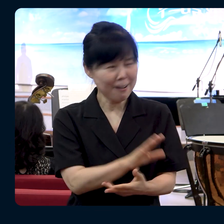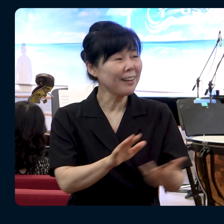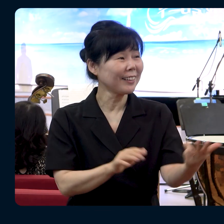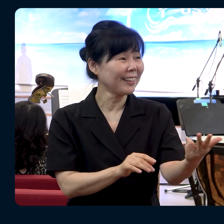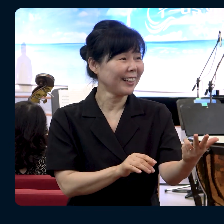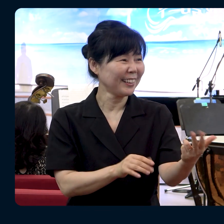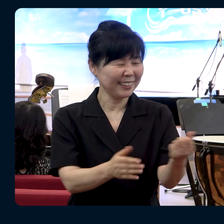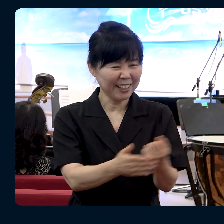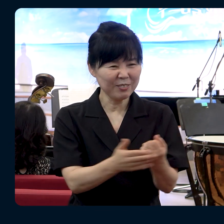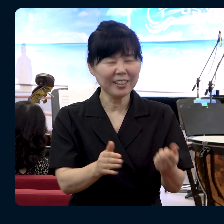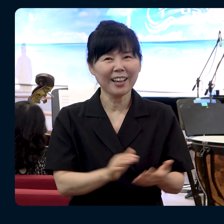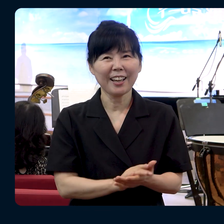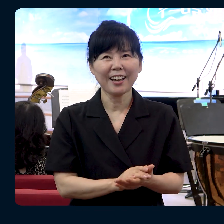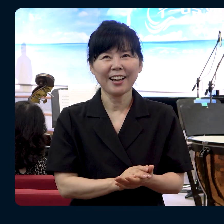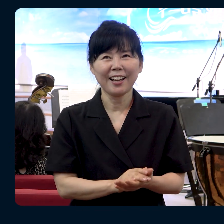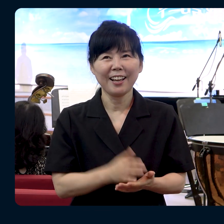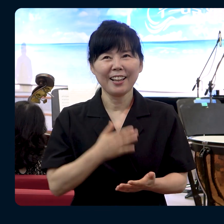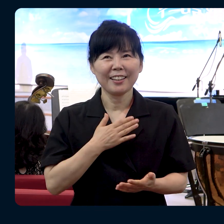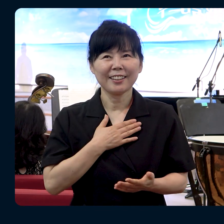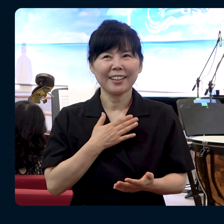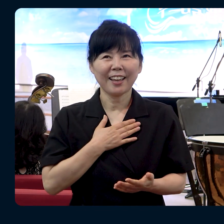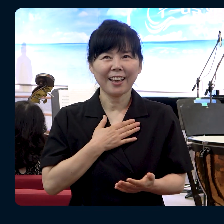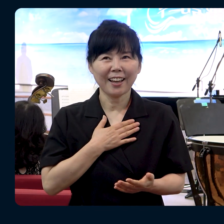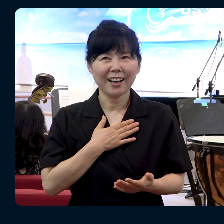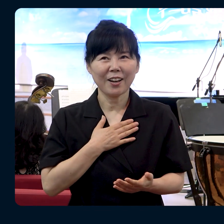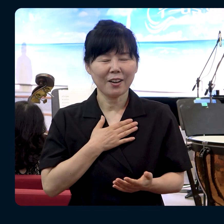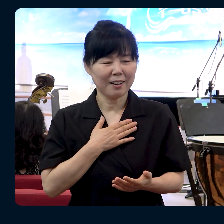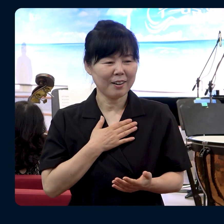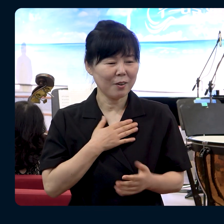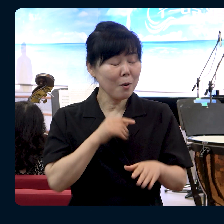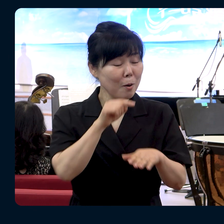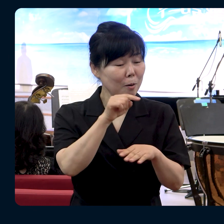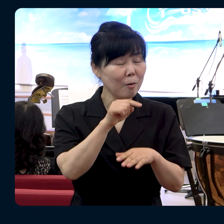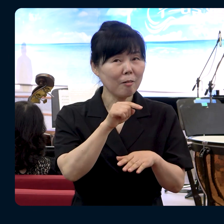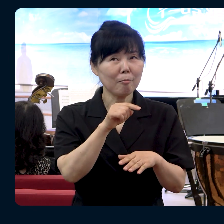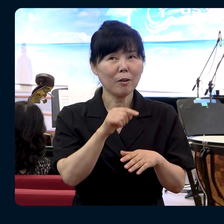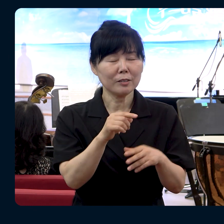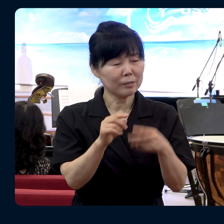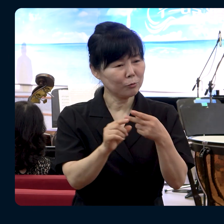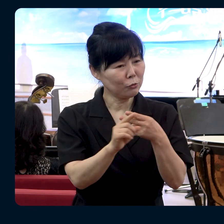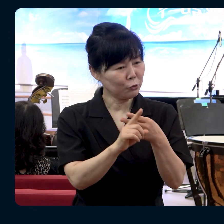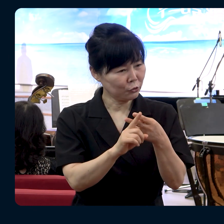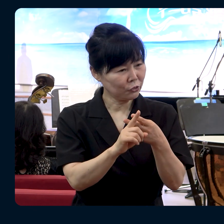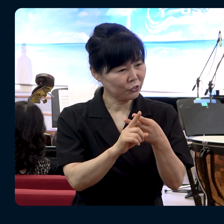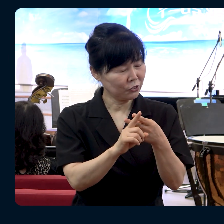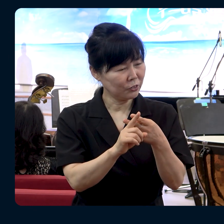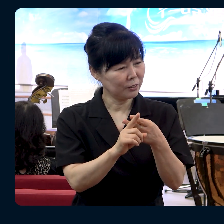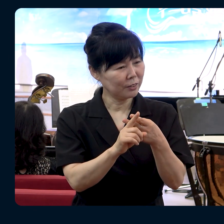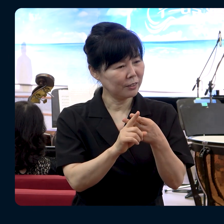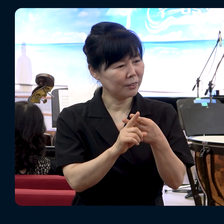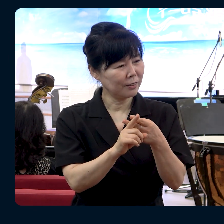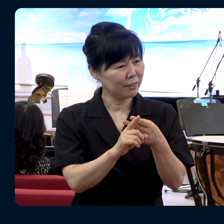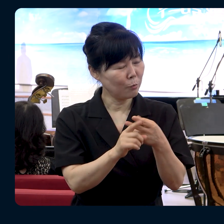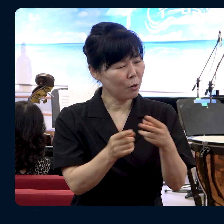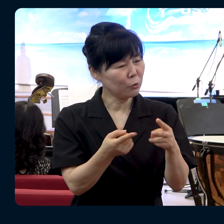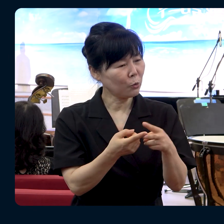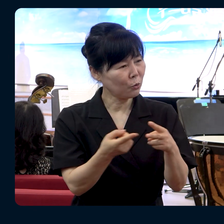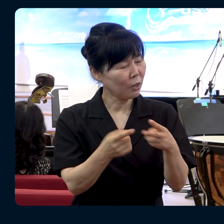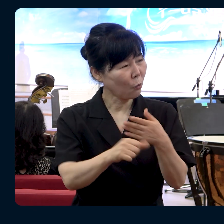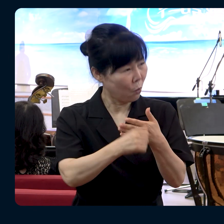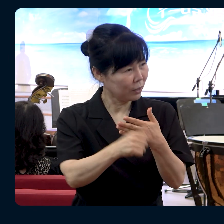자기들이 조금 제 욕심으로는 알아서들 잘하면 좋겠는데, 이제 중학교 1학년이고 5학년, 1학년짜리가